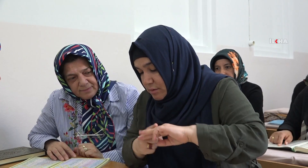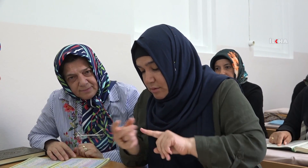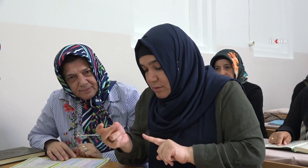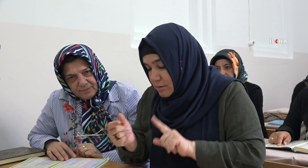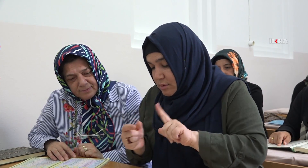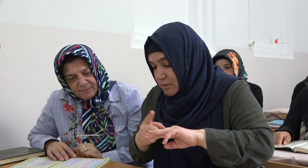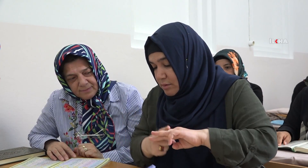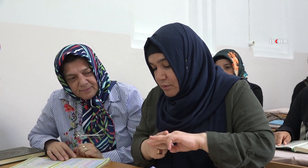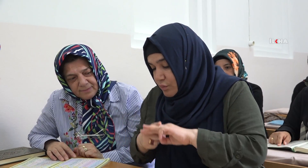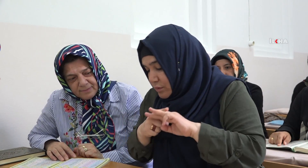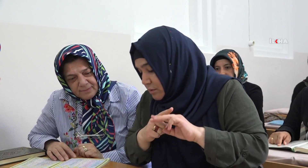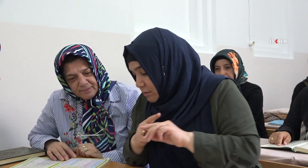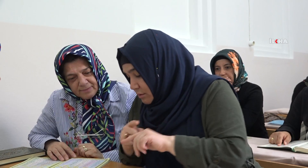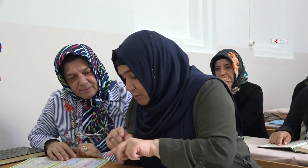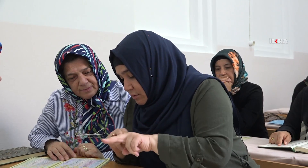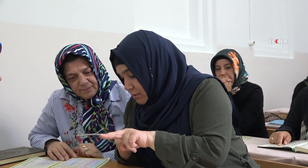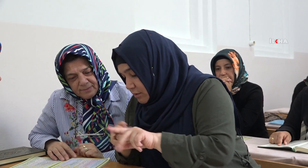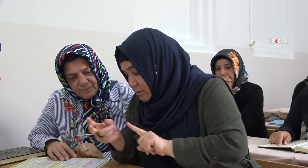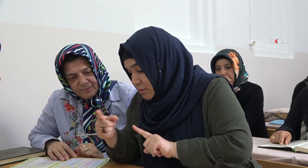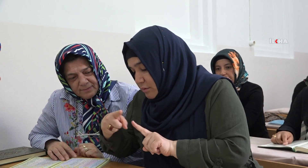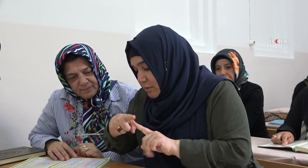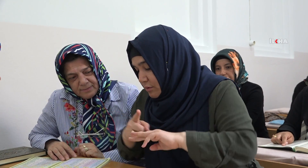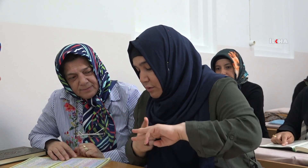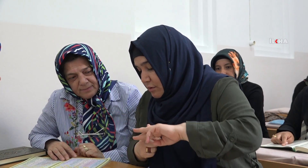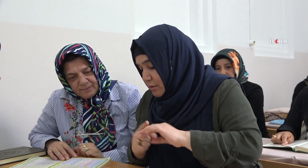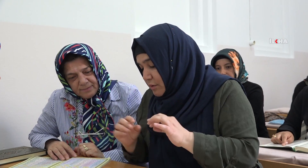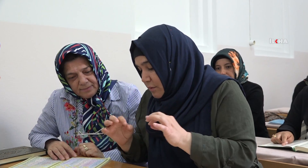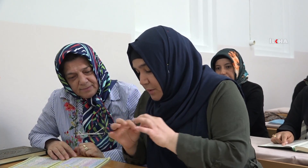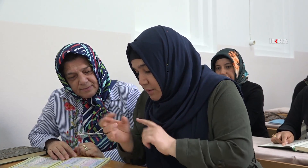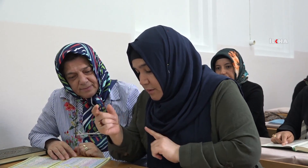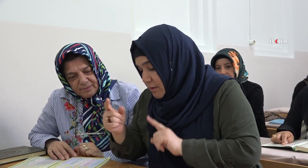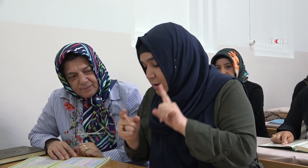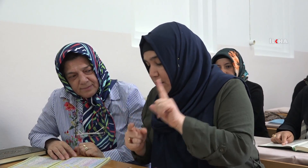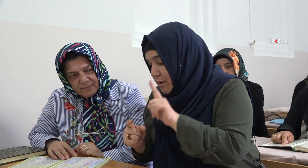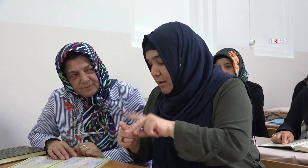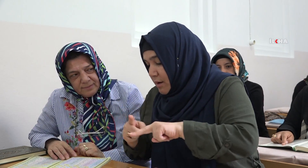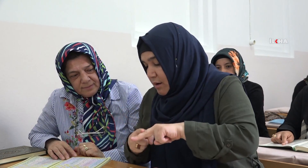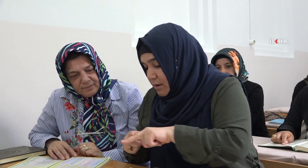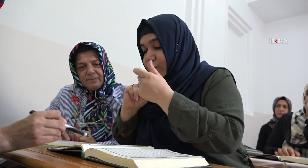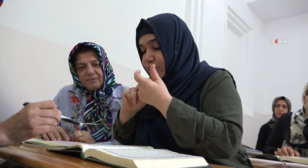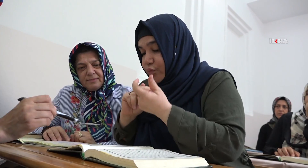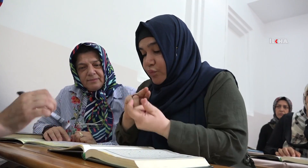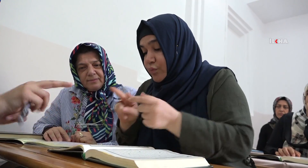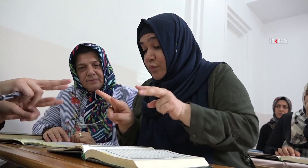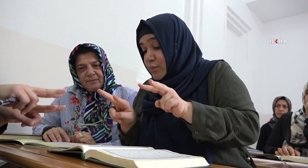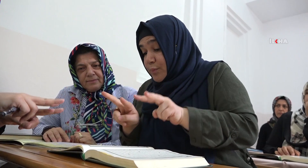Me, İ, Le, Ki, Te, Bi, Le.